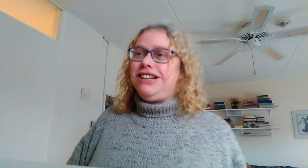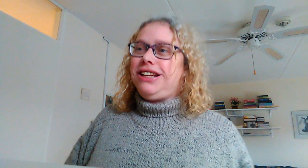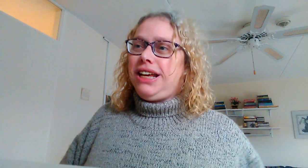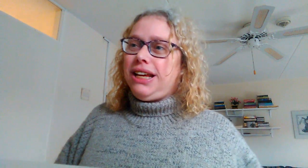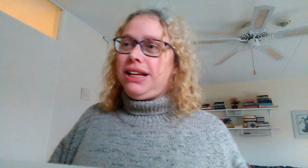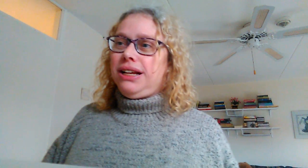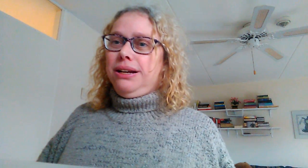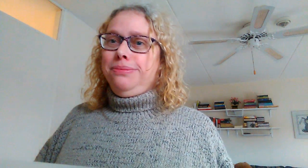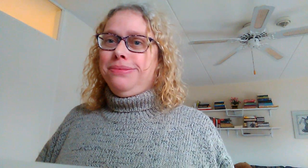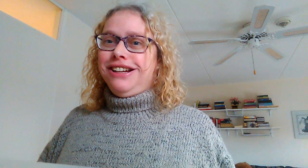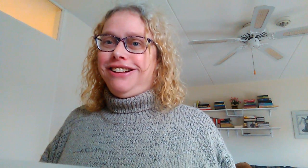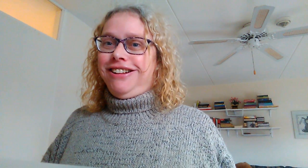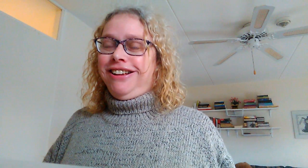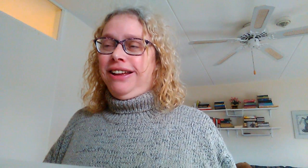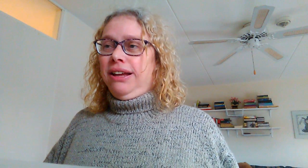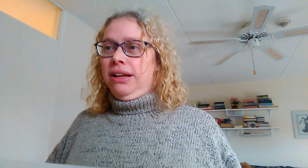het helemaal.